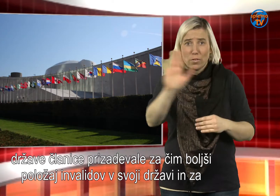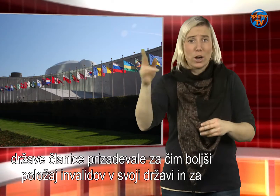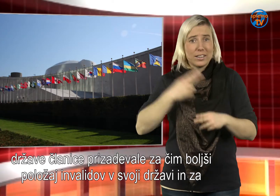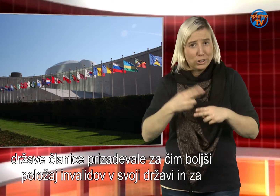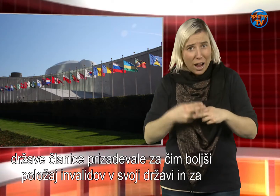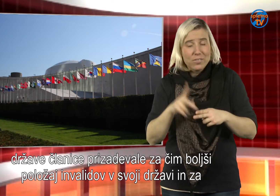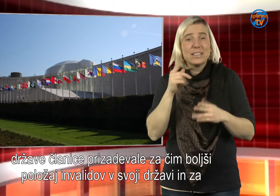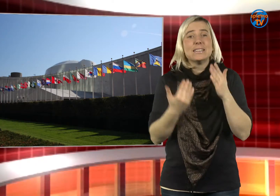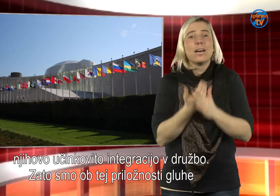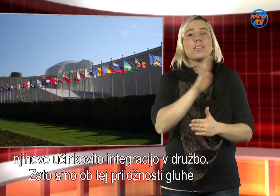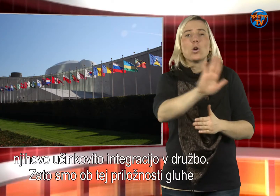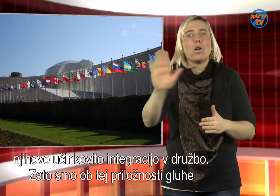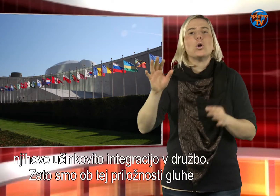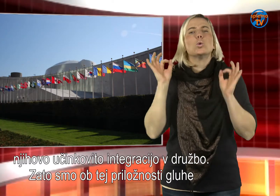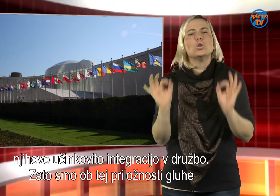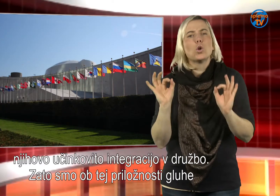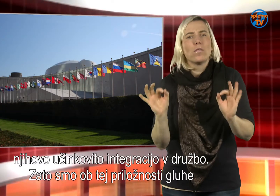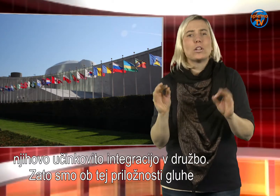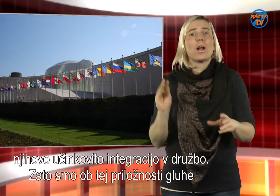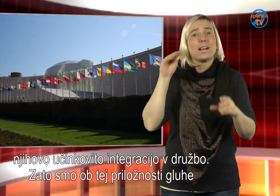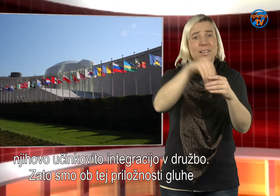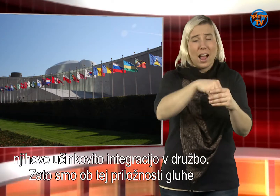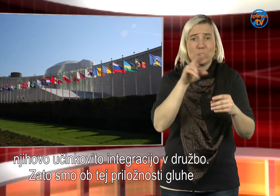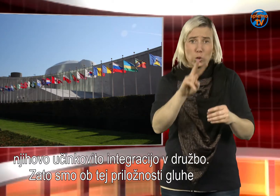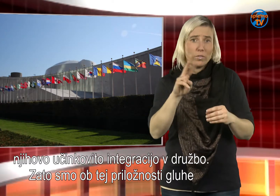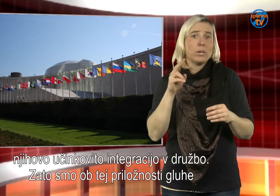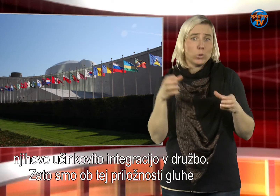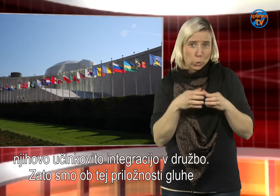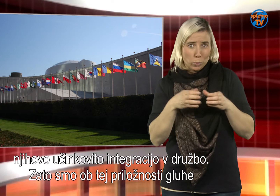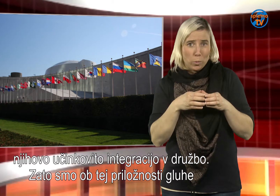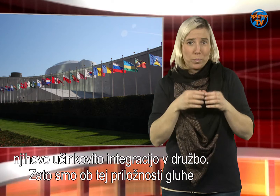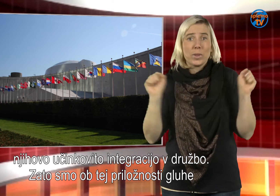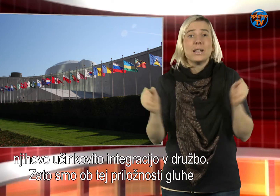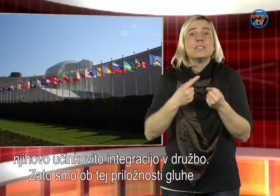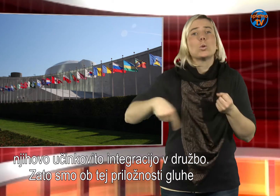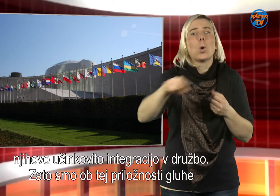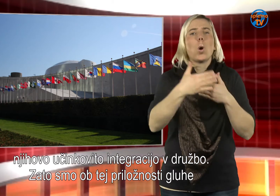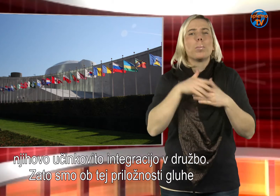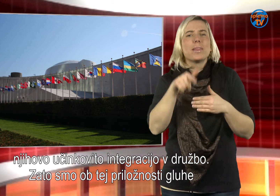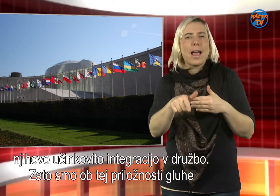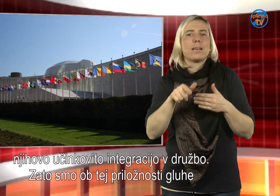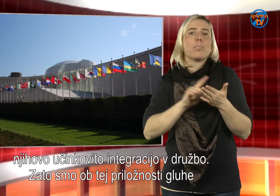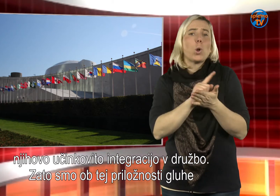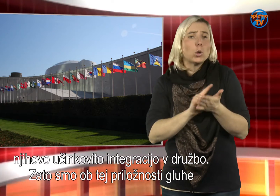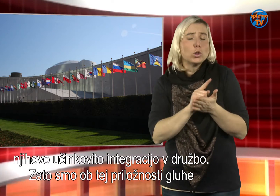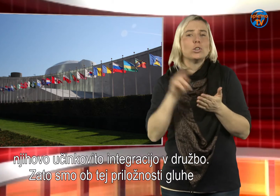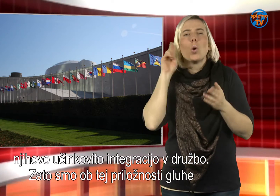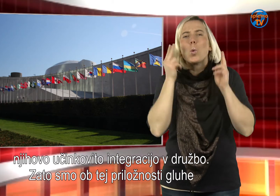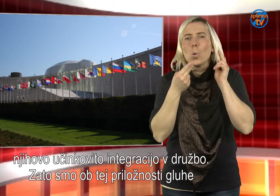državi in za njihovo učinkovito integracijo v družbo. Zato smo ob tej priložnosti gluhe